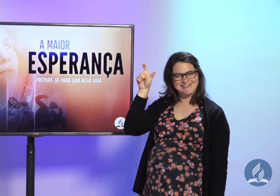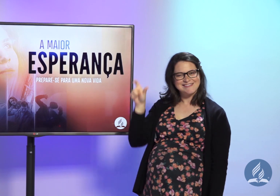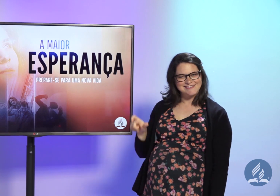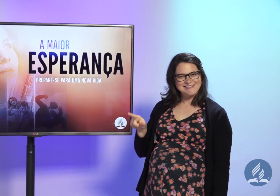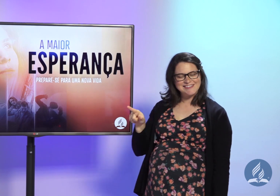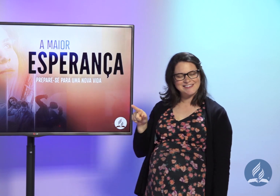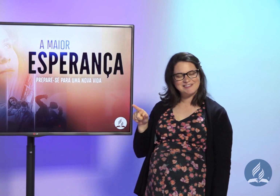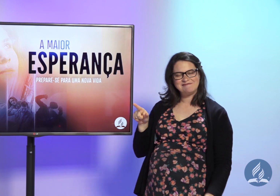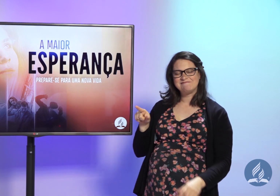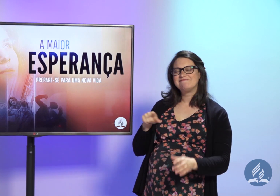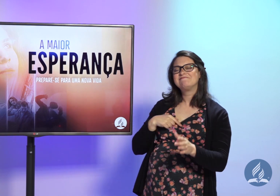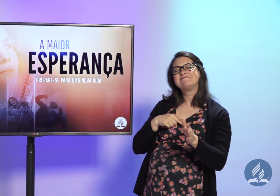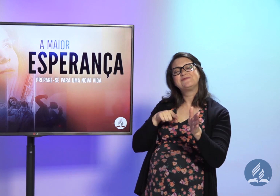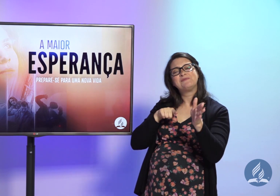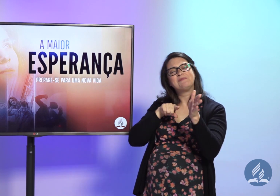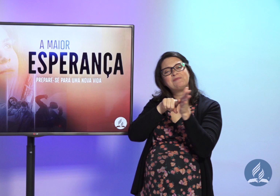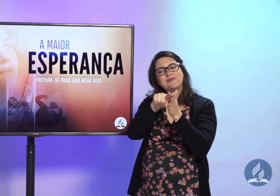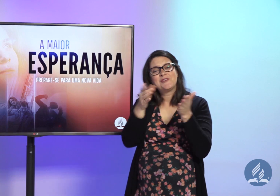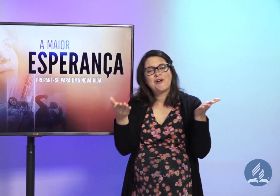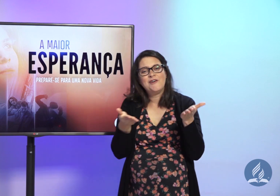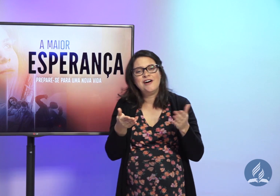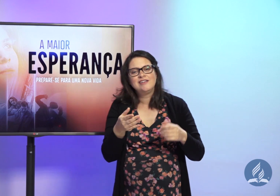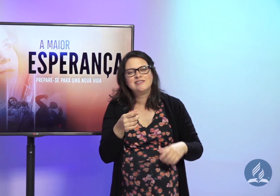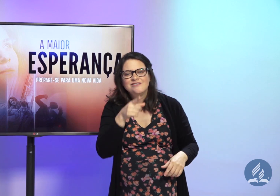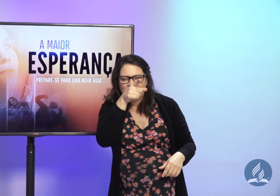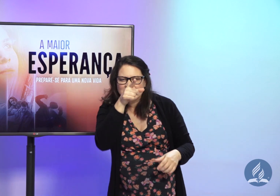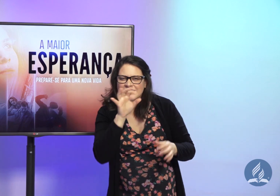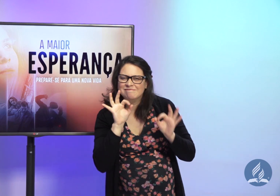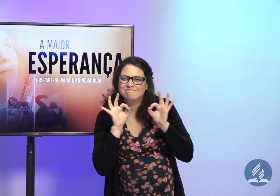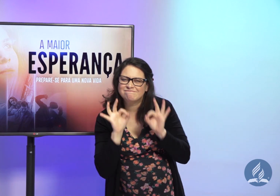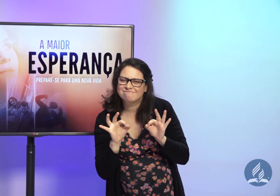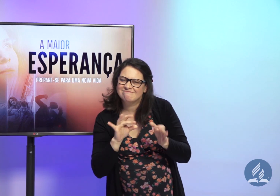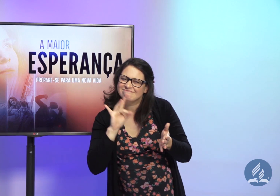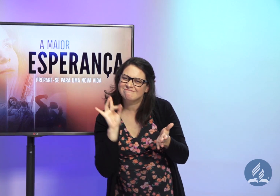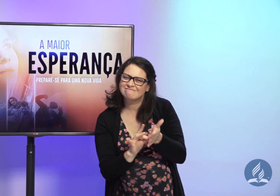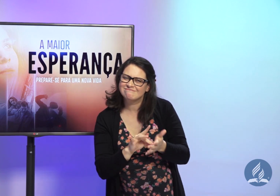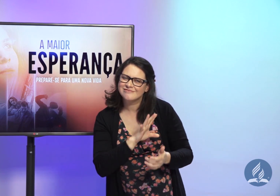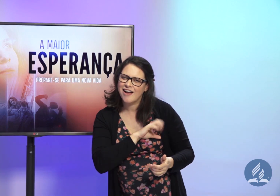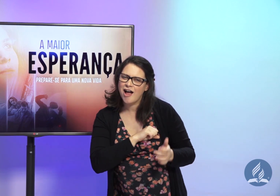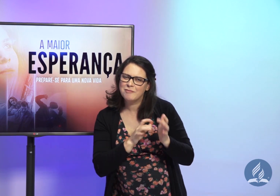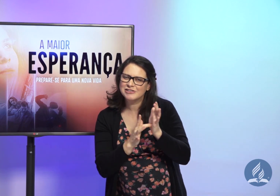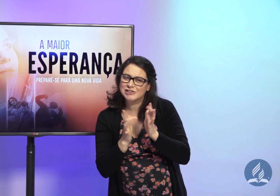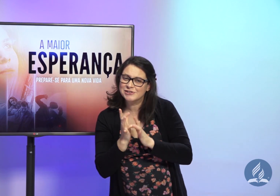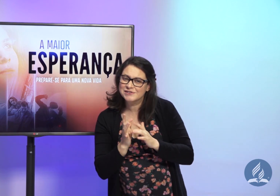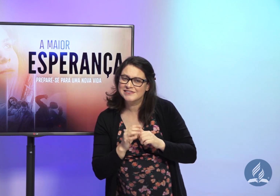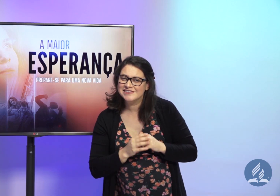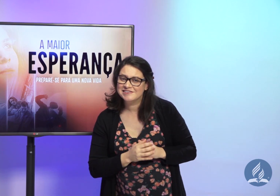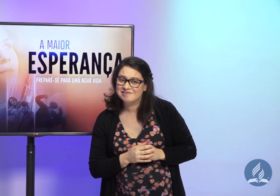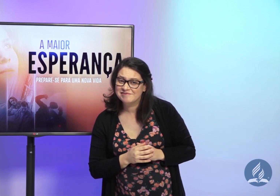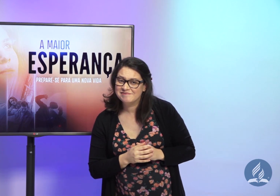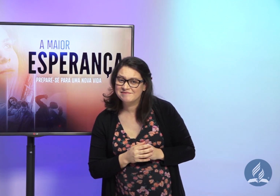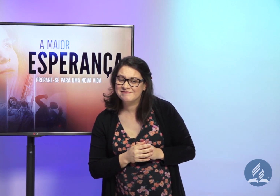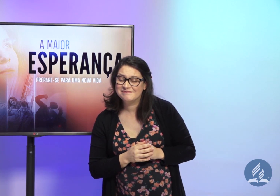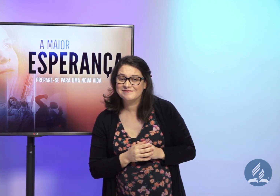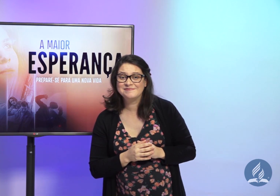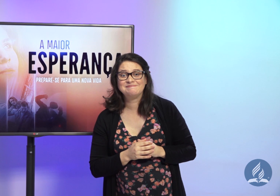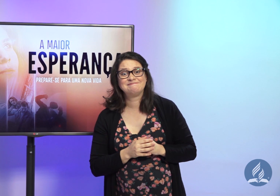Ele seguiu o exemplo da amiga, né? Não é mesmo? E agora eu tenho uma pergunta para você. Você ama Jesus